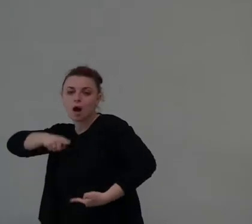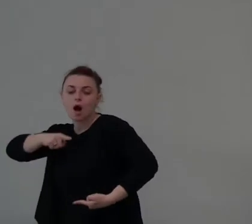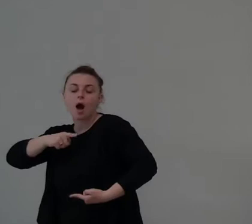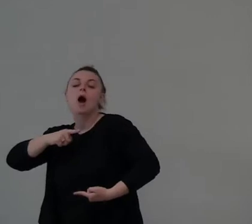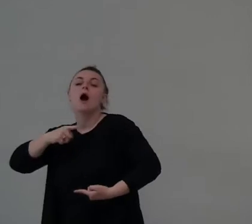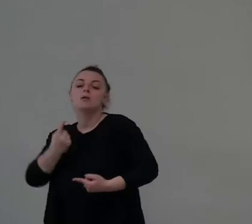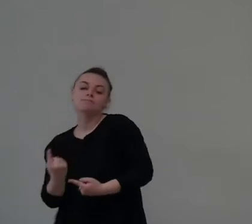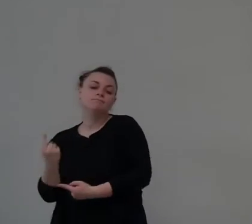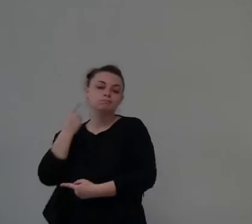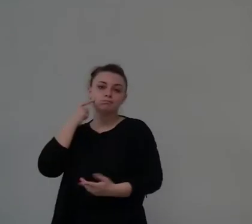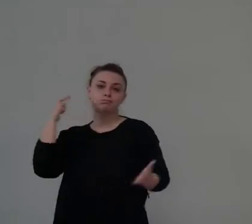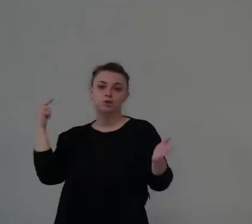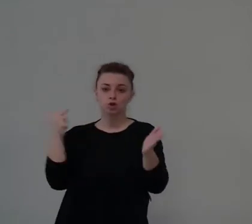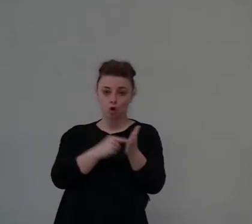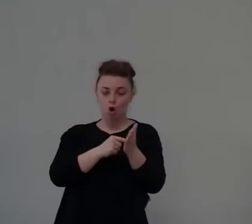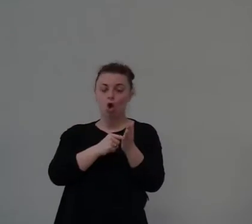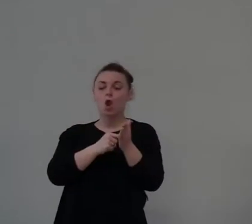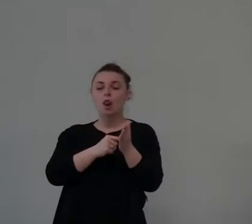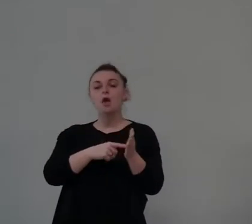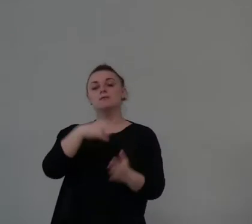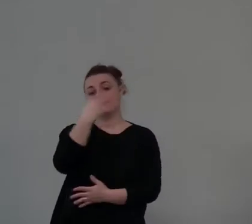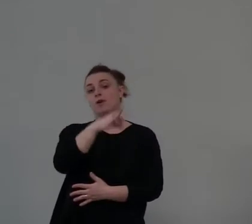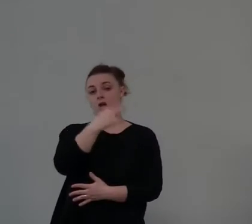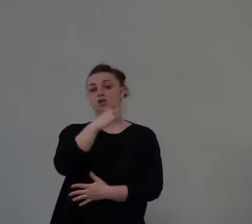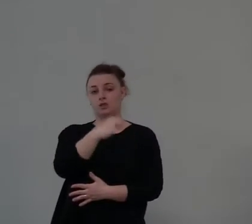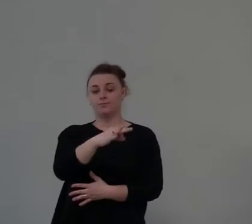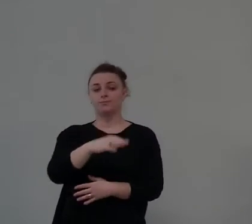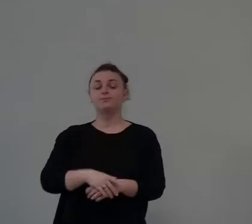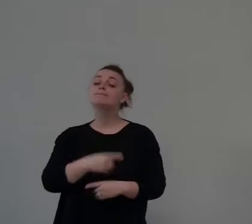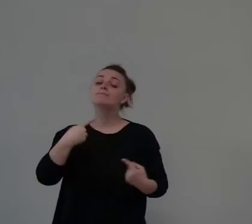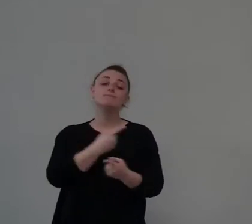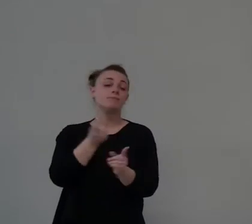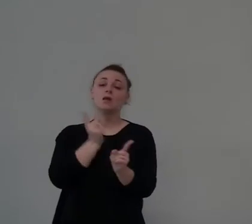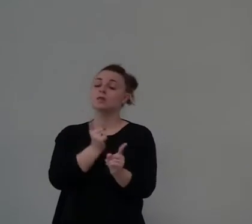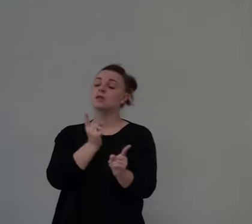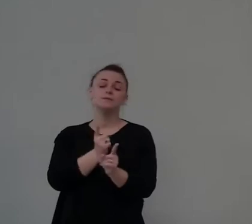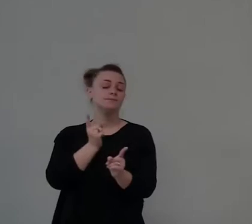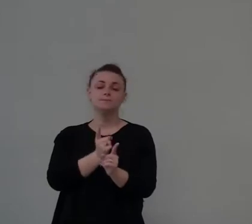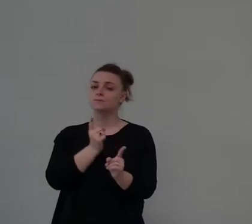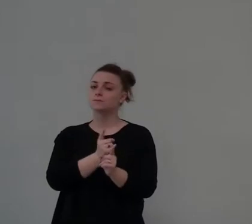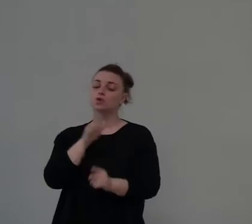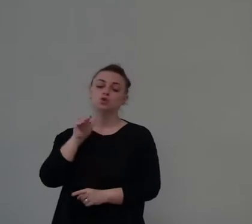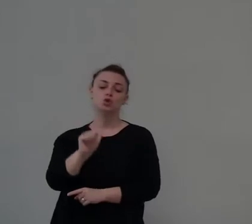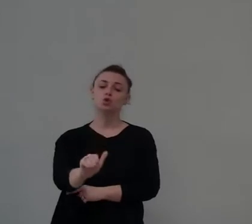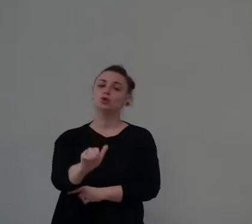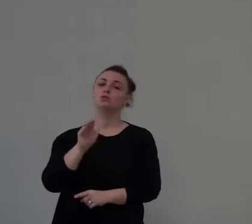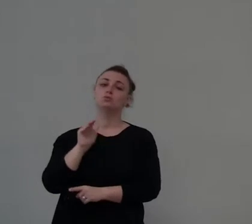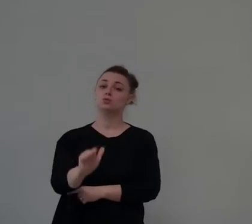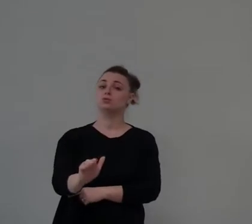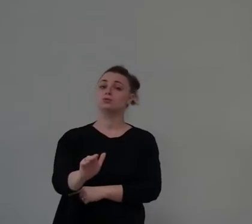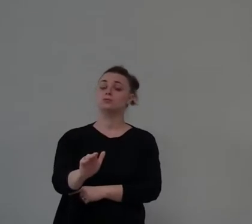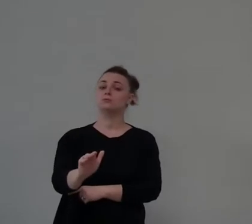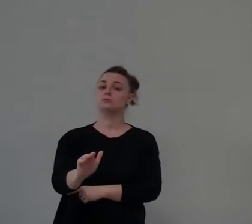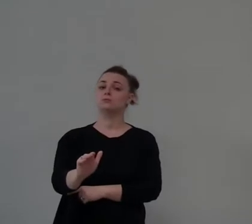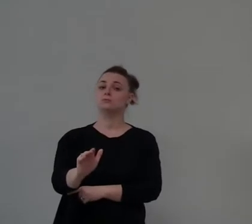Quello lo puoi fare o non lo puoi fare, ma quello che devi assolutamente fare, se quello lo puoi fare ogni giorno, è fare quello